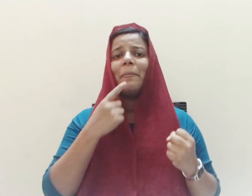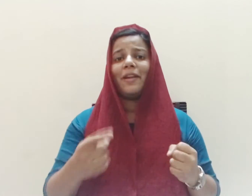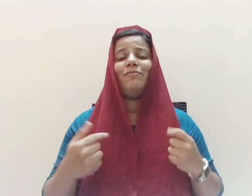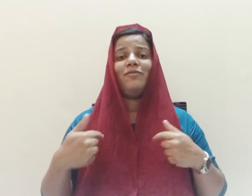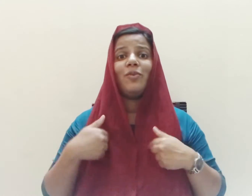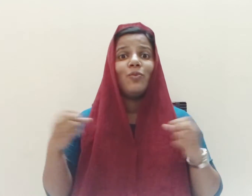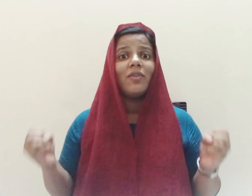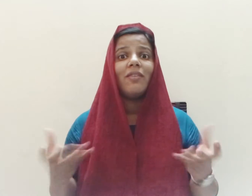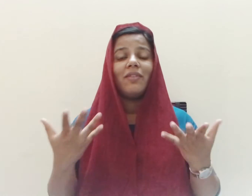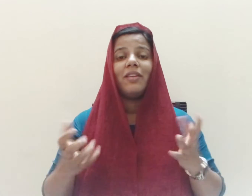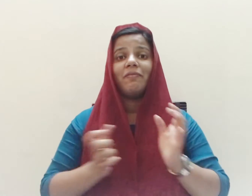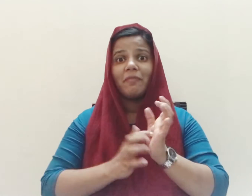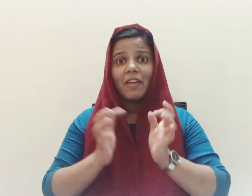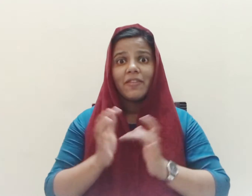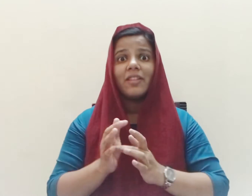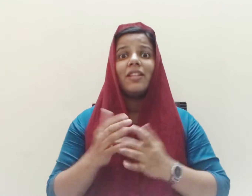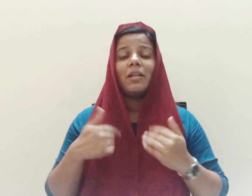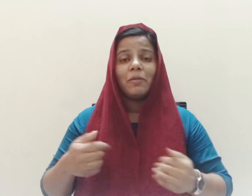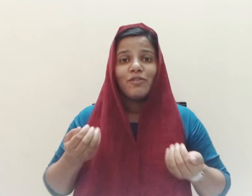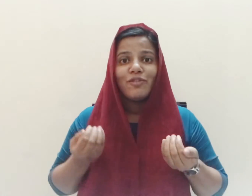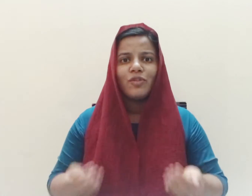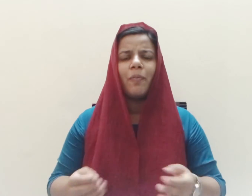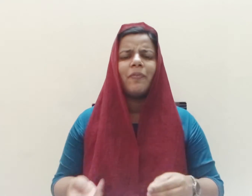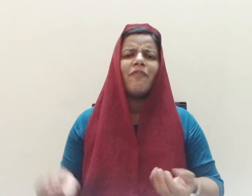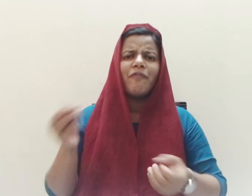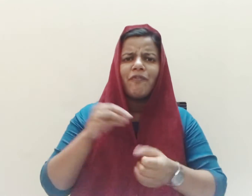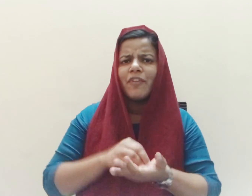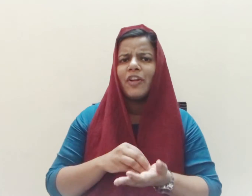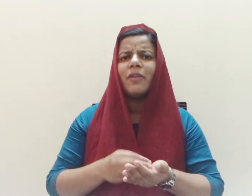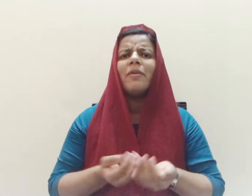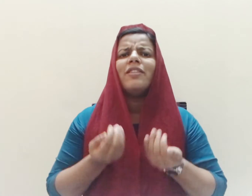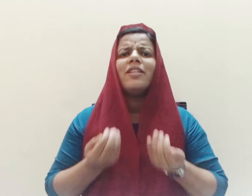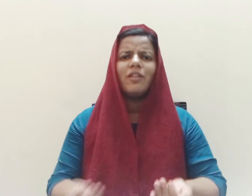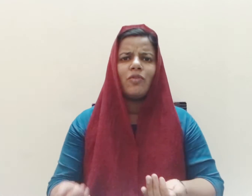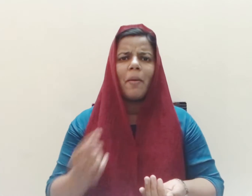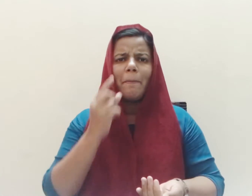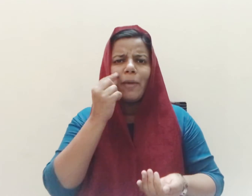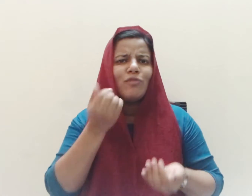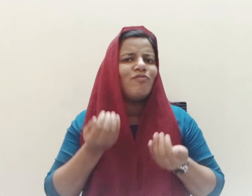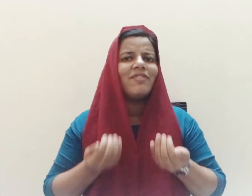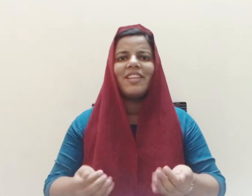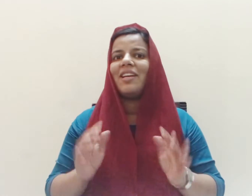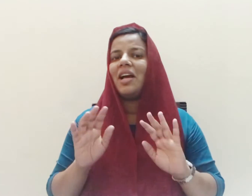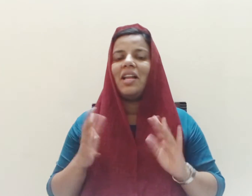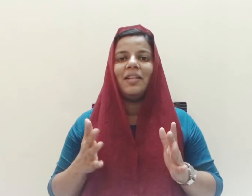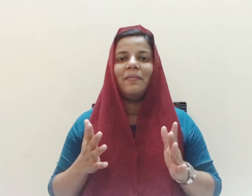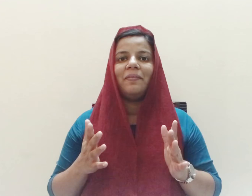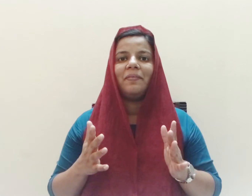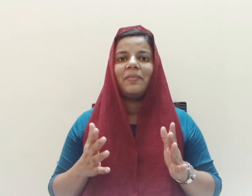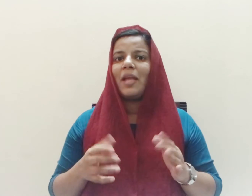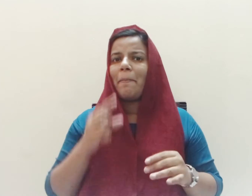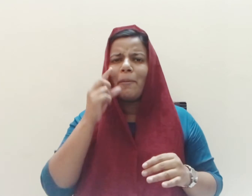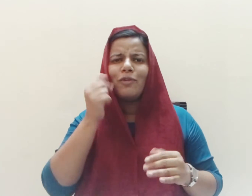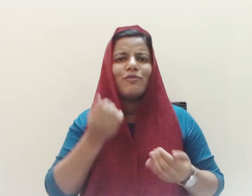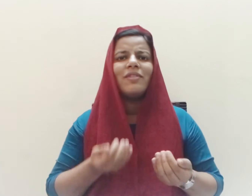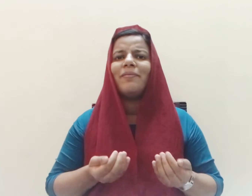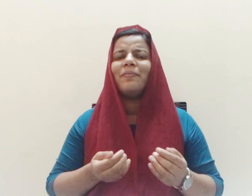ഞാൻ ദൈവത്തിൽ നിന്ന് ജനിച്ച. വീണ്ടും ജനനമെന്ന് പറഞ്ഞാൽ മാനുഷികമായ ജനനമല്ല, ഹ്യൂമൻ ബർത്ത് അല്ലാതെ.